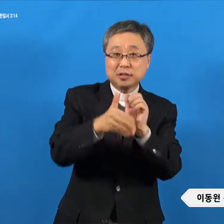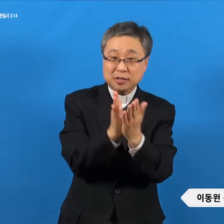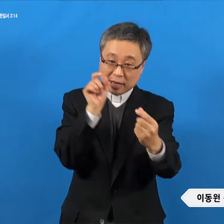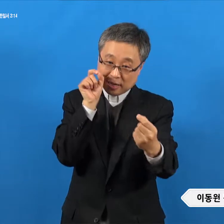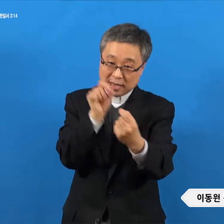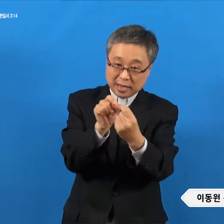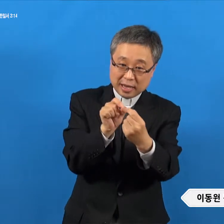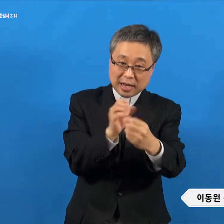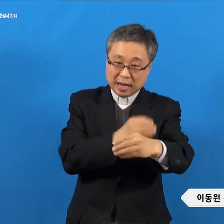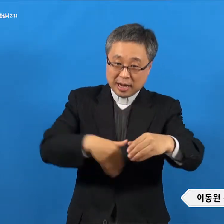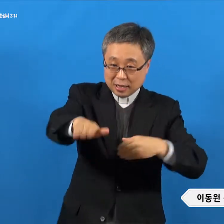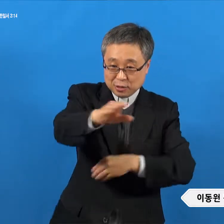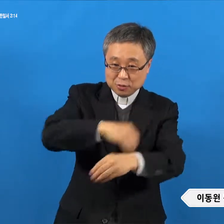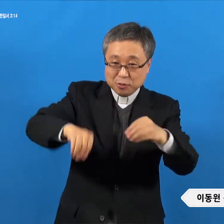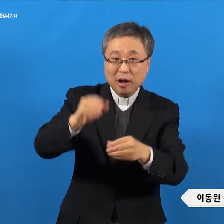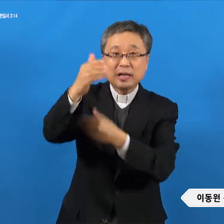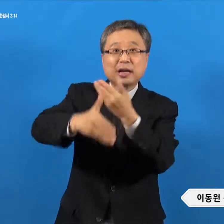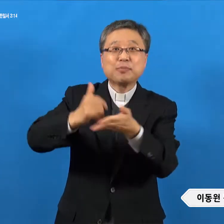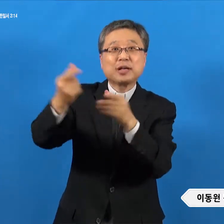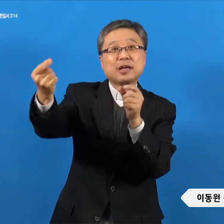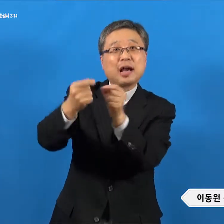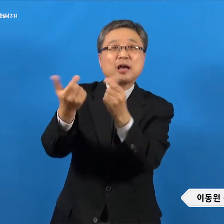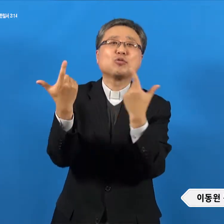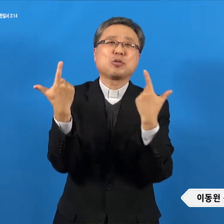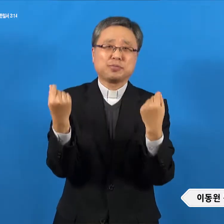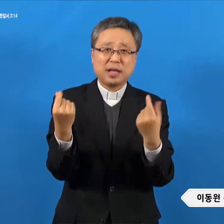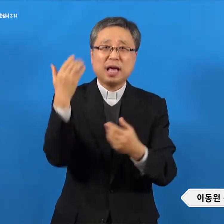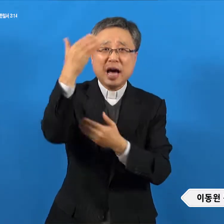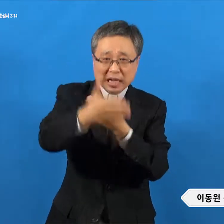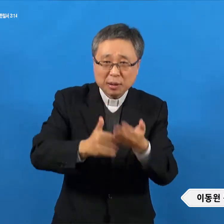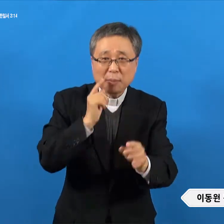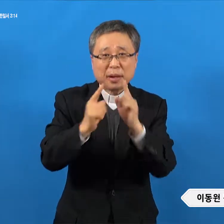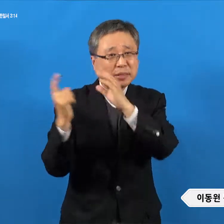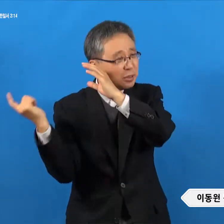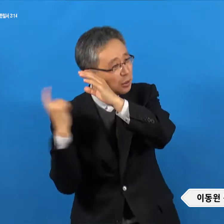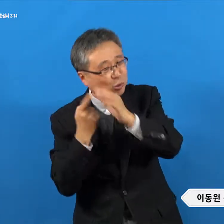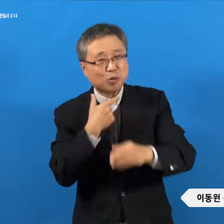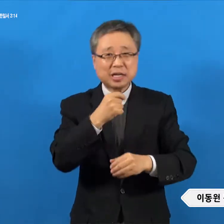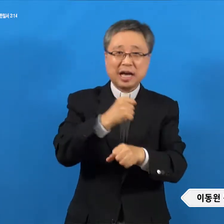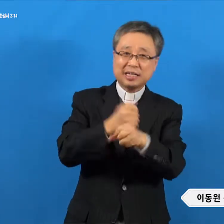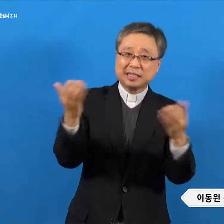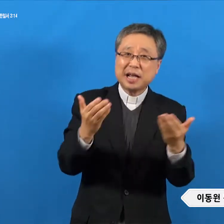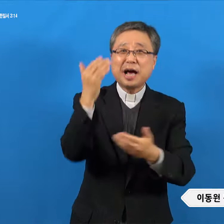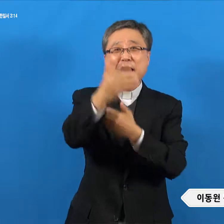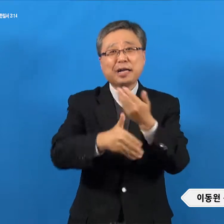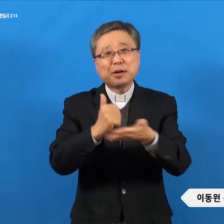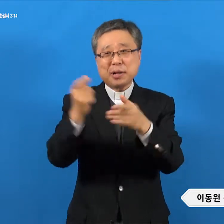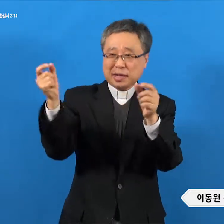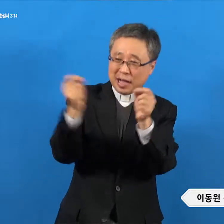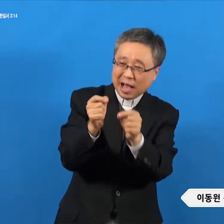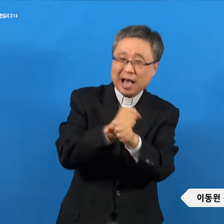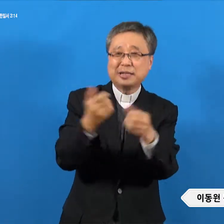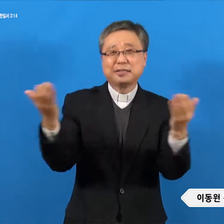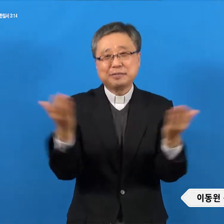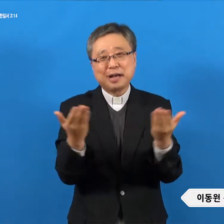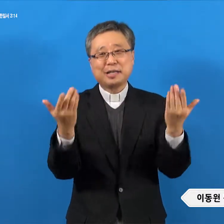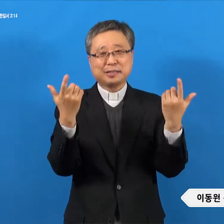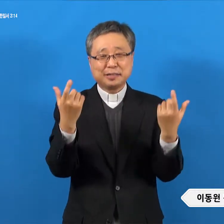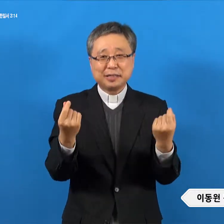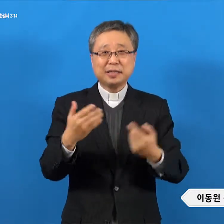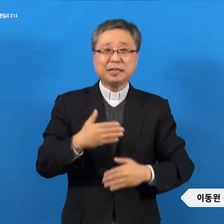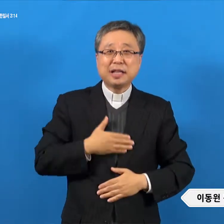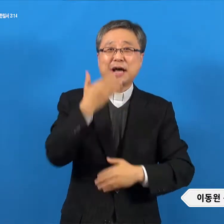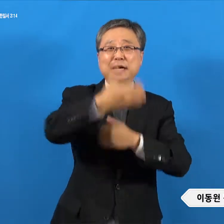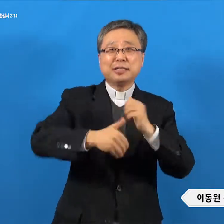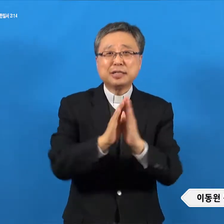갈수록 하나님께 가까이 가는 것입니다. 하나님의 말씀을 듣고자 하는 것은 하나님을 가까이 하는 것이죠.